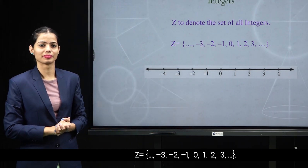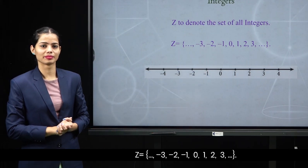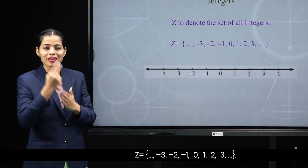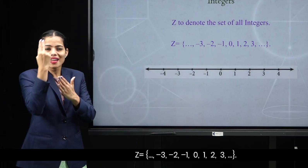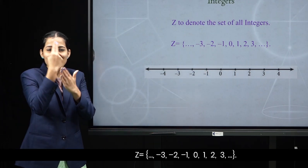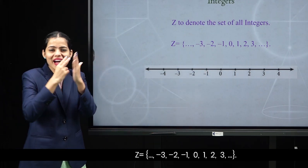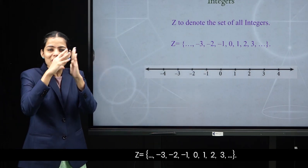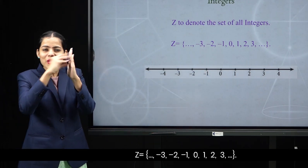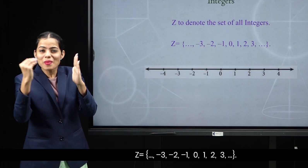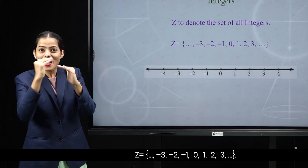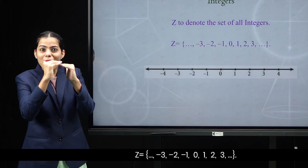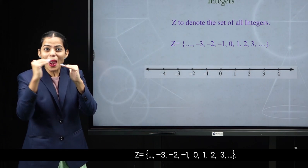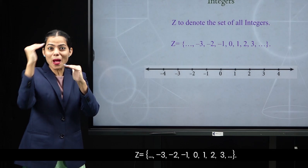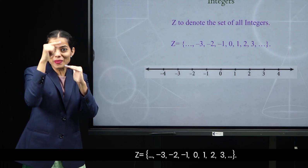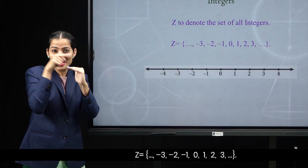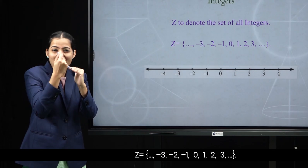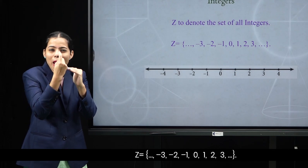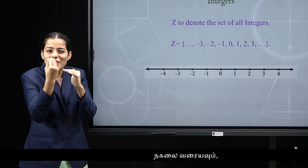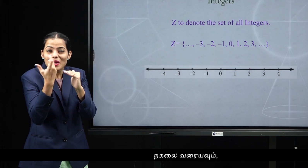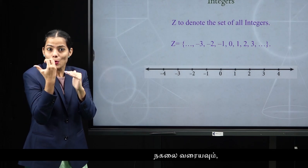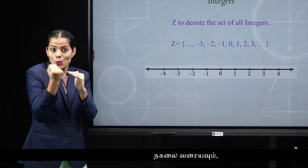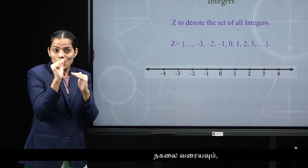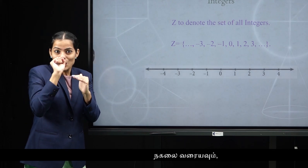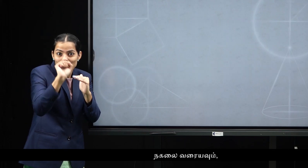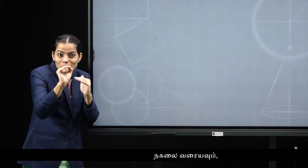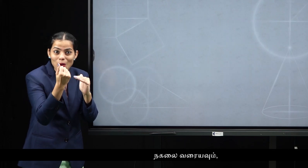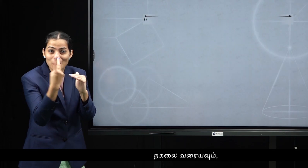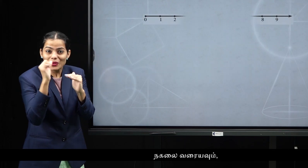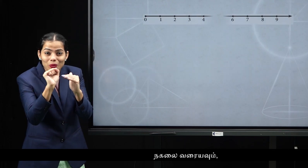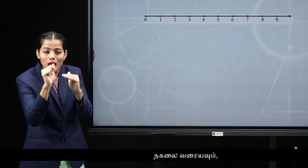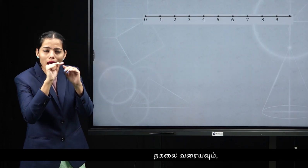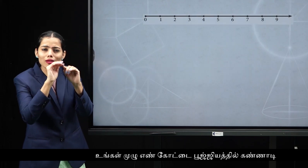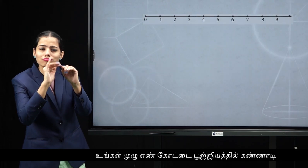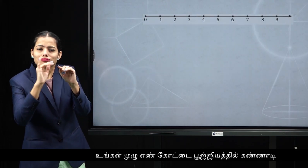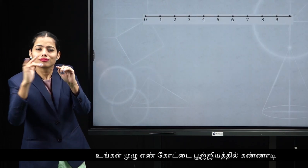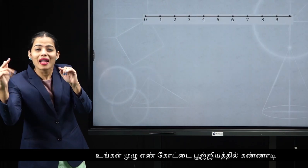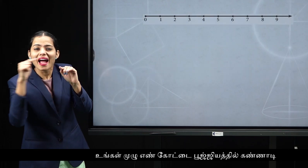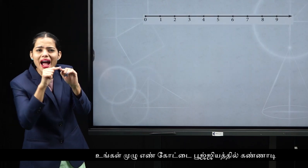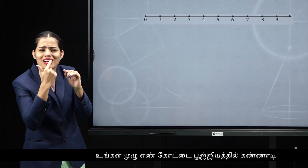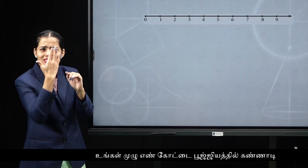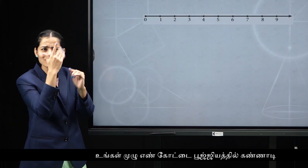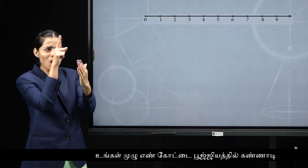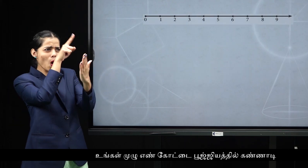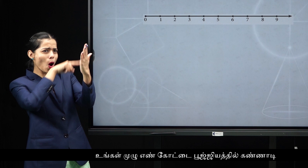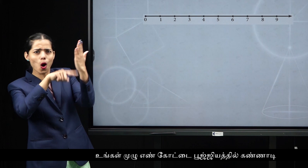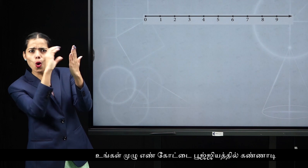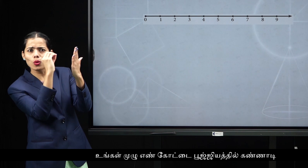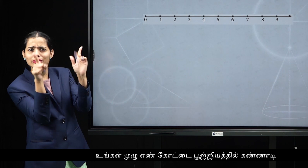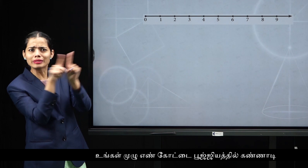2, 3 தொடர் புள்ளிகள். நகலை வரையவும். உங்கள் முழு எண் கோட்டை 0 கண்ணாடி